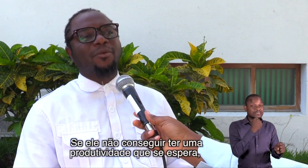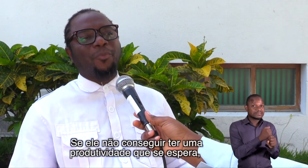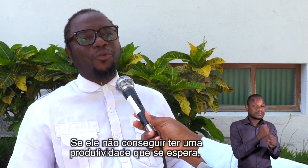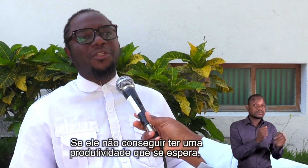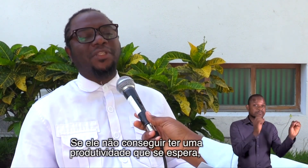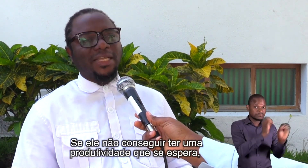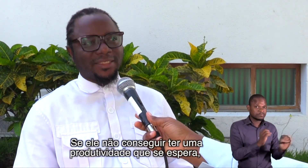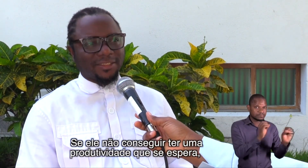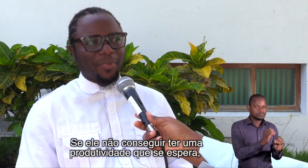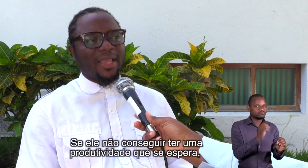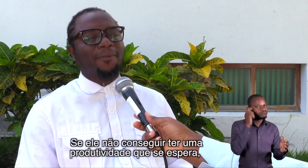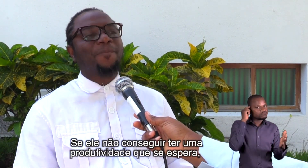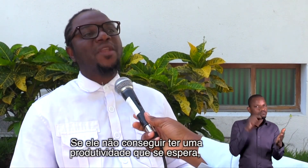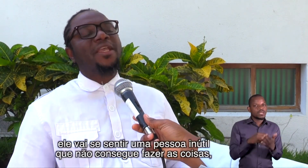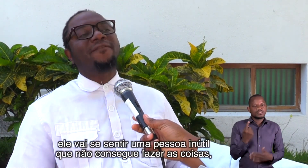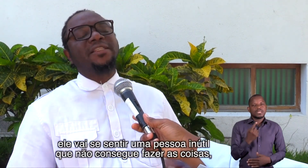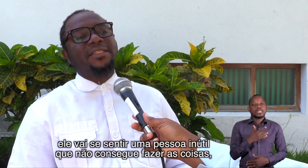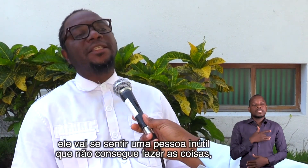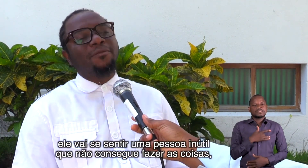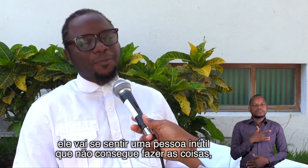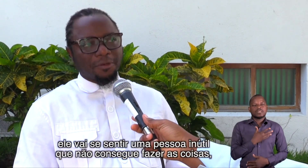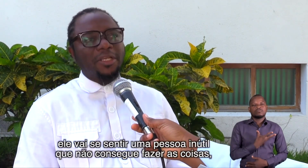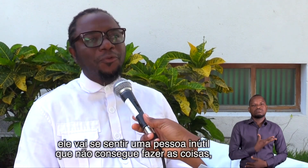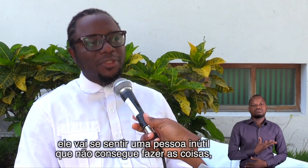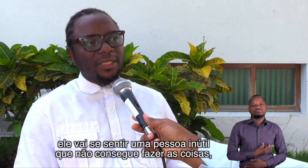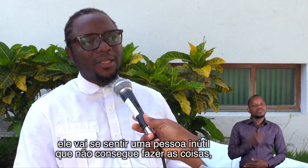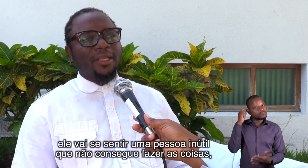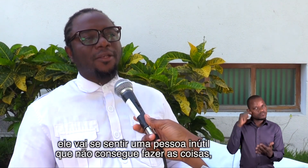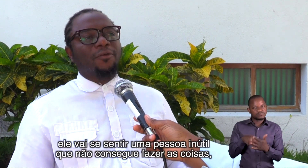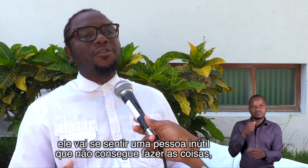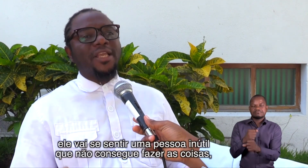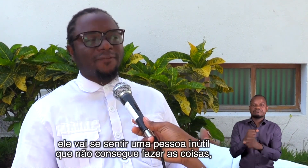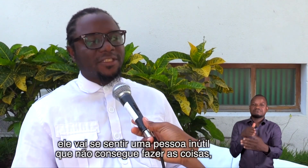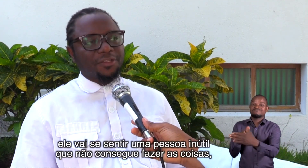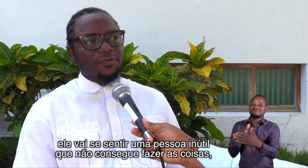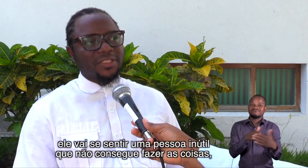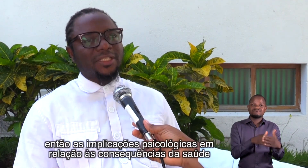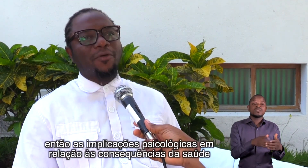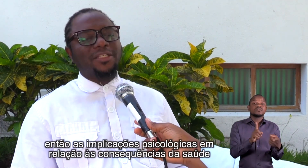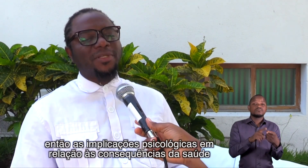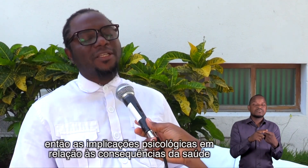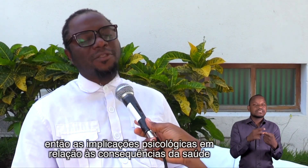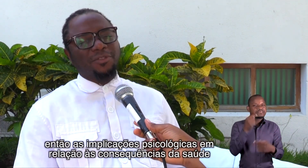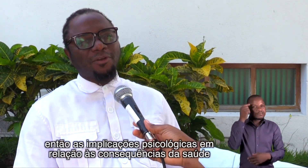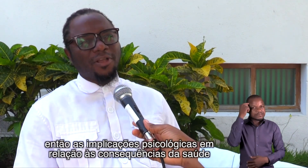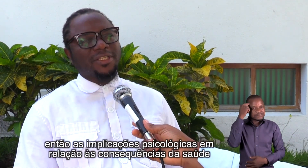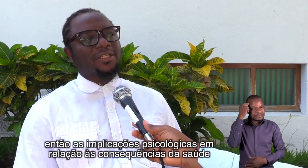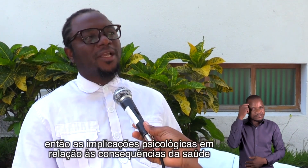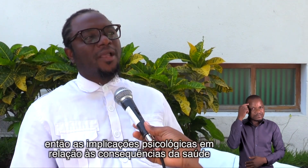a produtividade que se espera, ele vai se sentir uma pessoa inútil, que não consegue fazer as coisas. Então, as implicações psicológicas